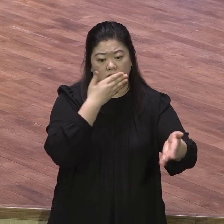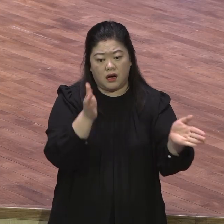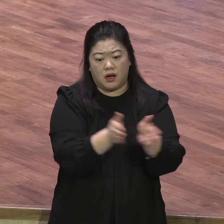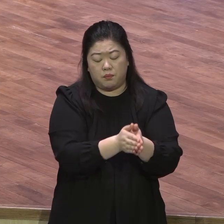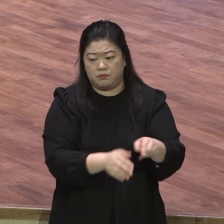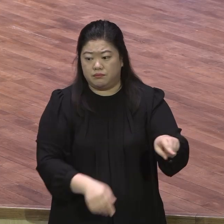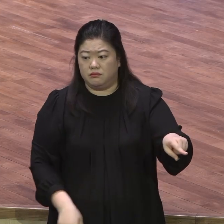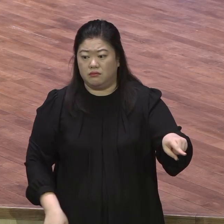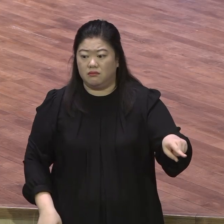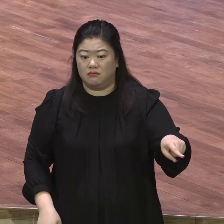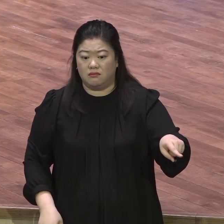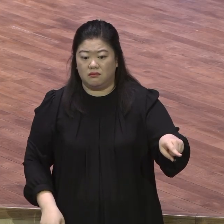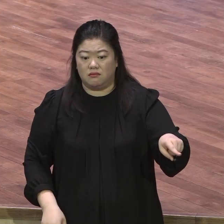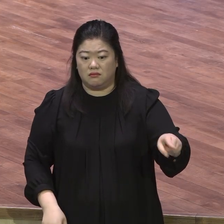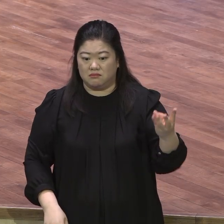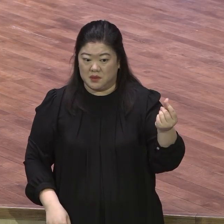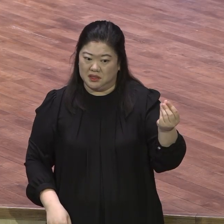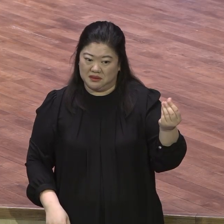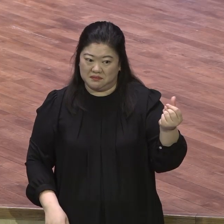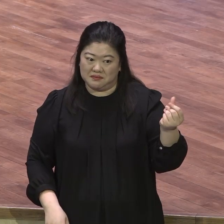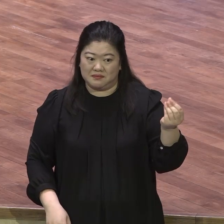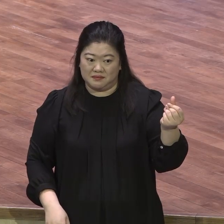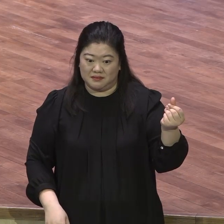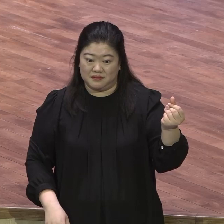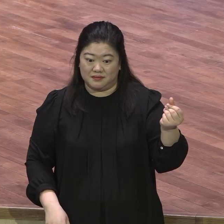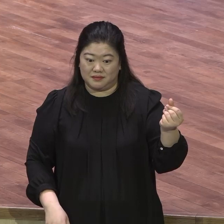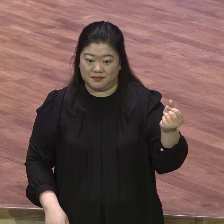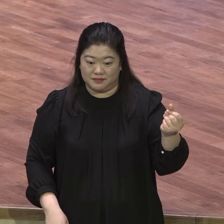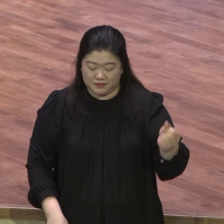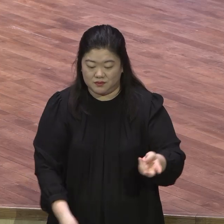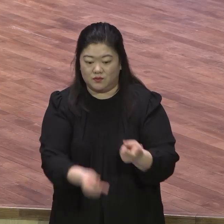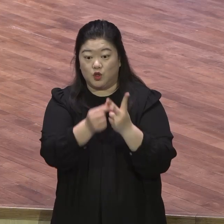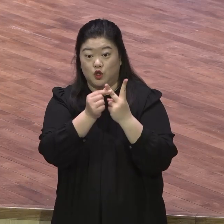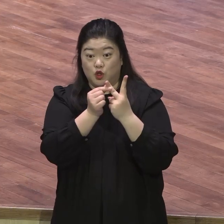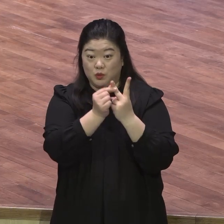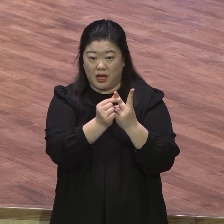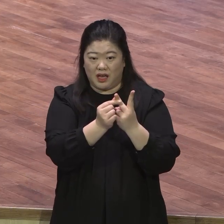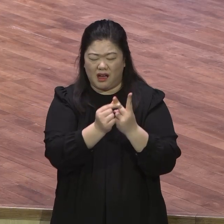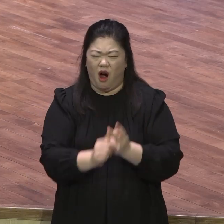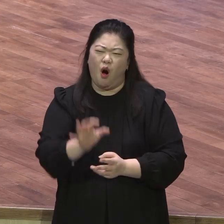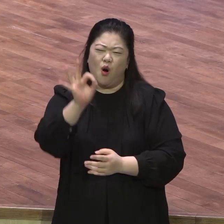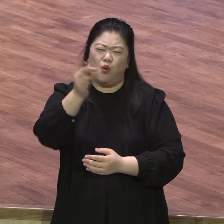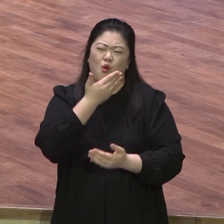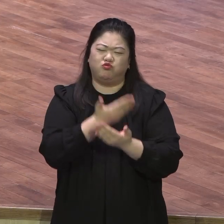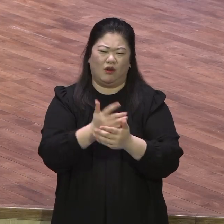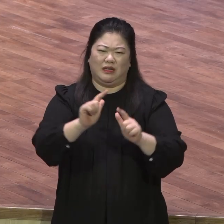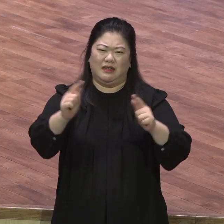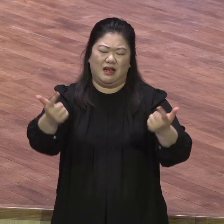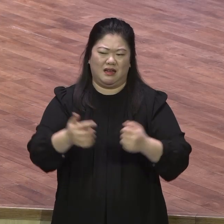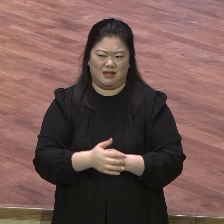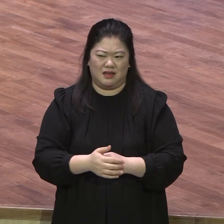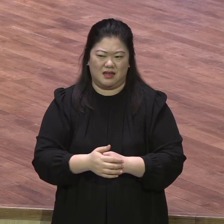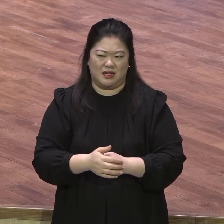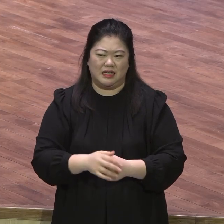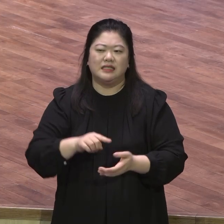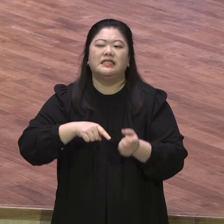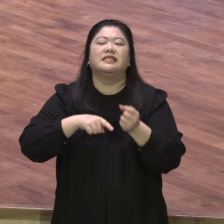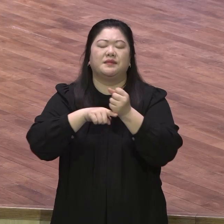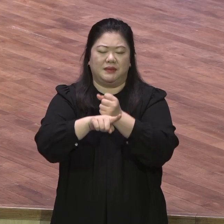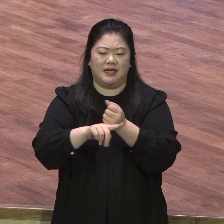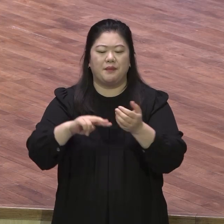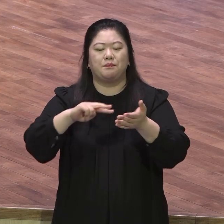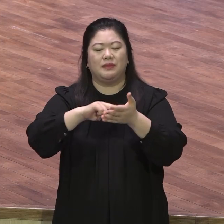사람 머니 그리고 조금 생각이 있는 사람 뭐요 미닝 의미를 좀